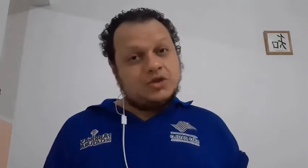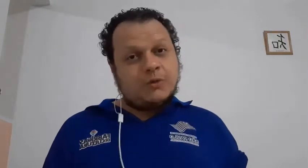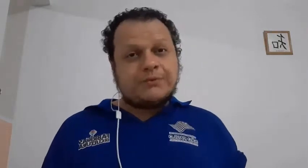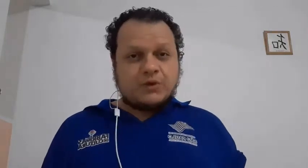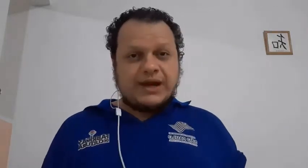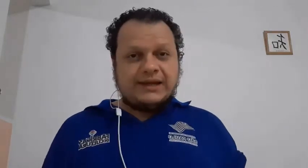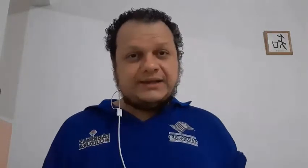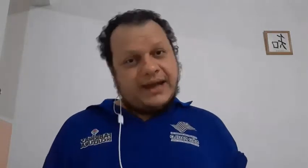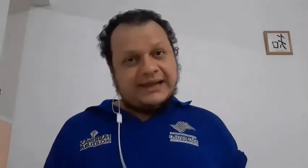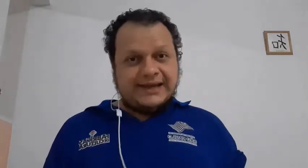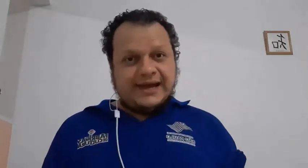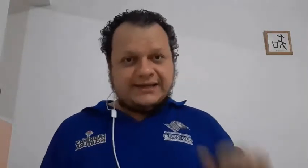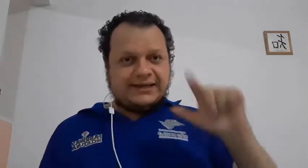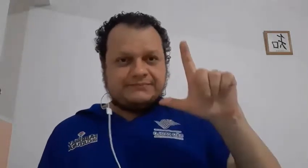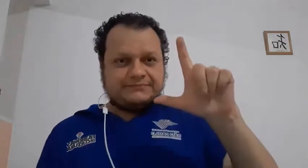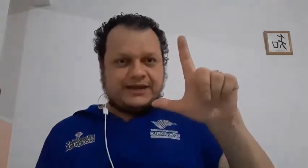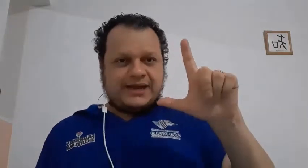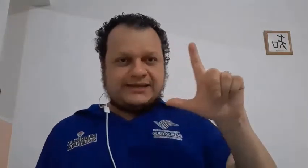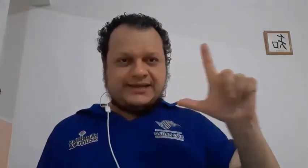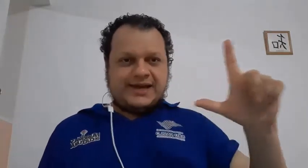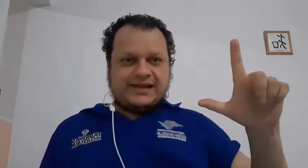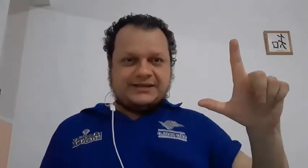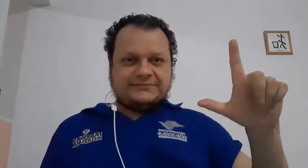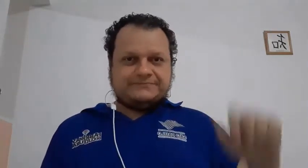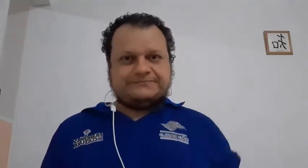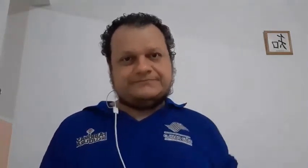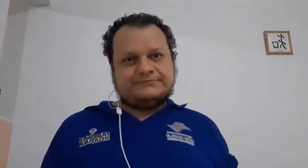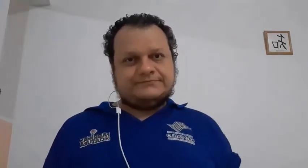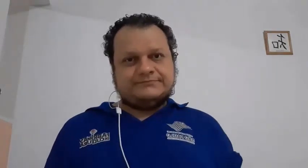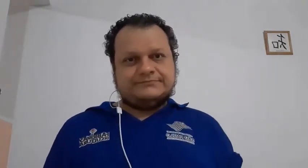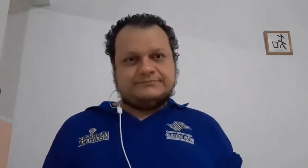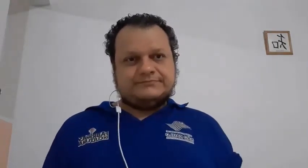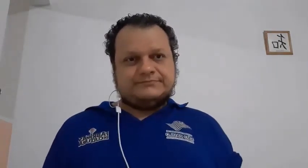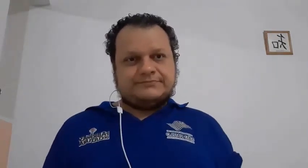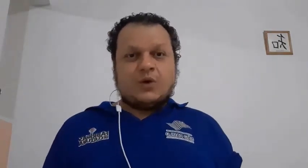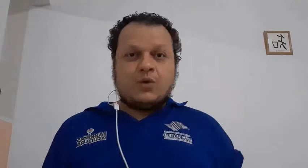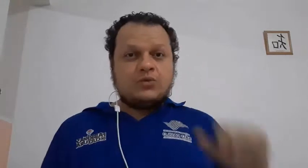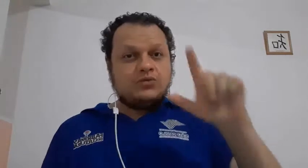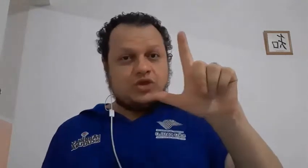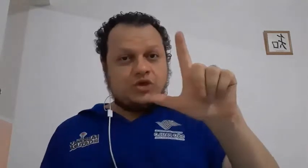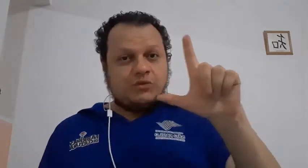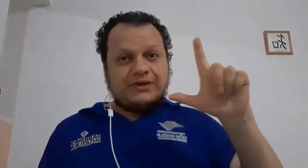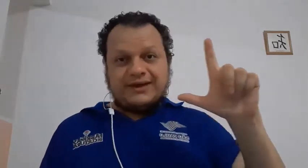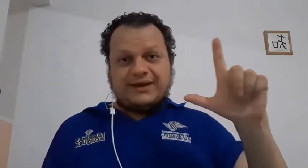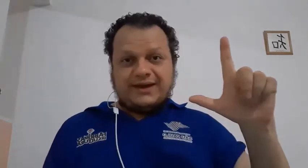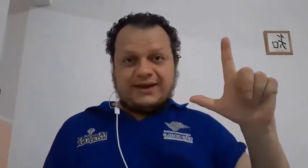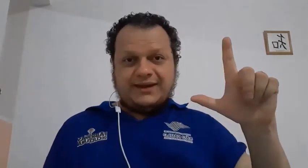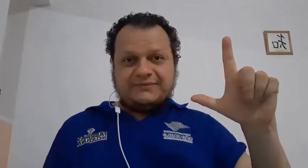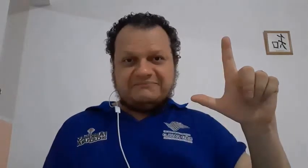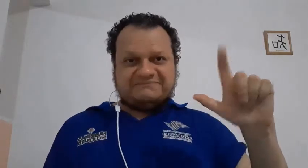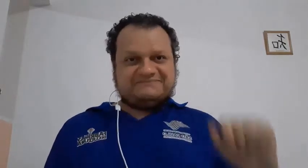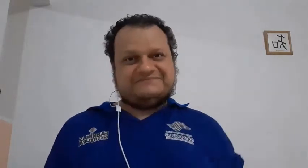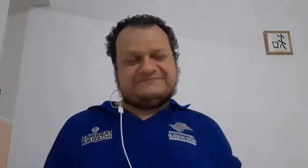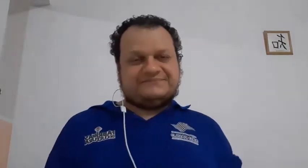Duplo L, L, L, né? L, L. Ou doble L.